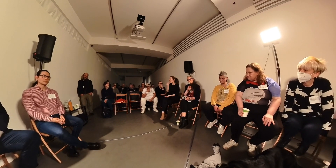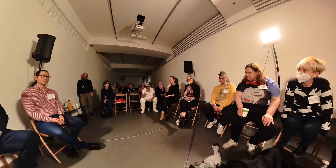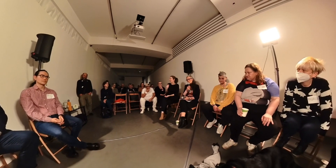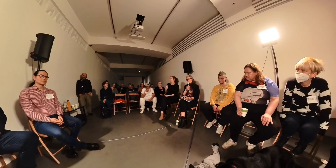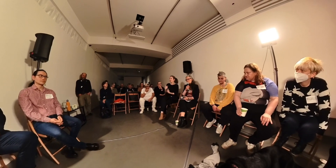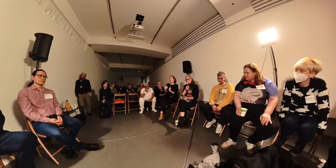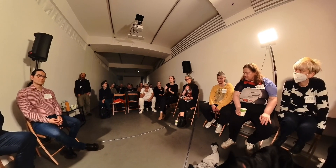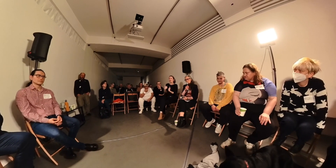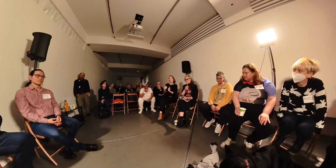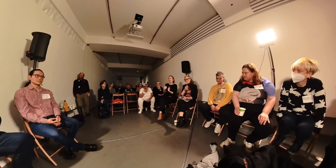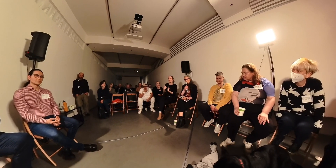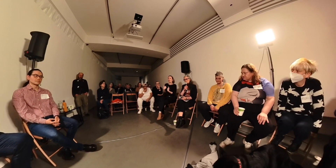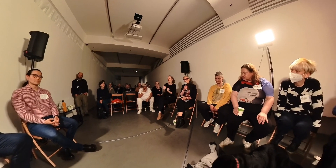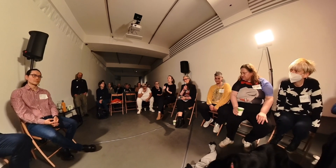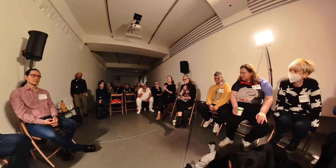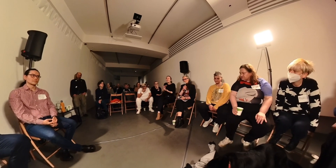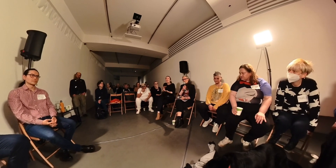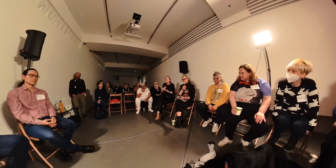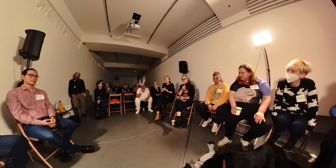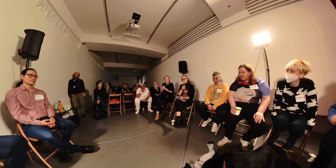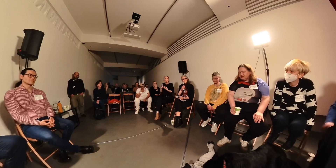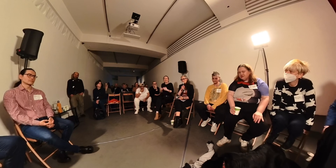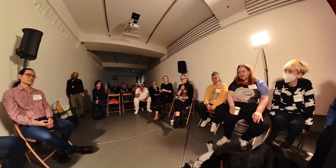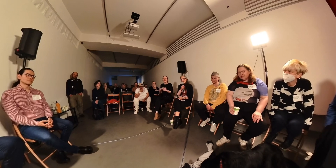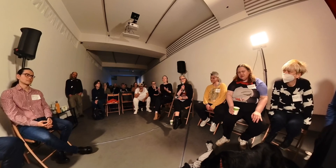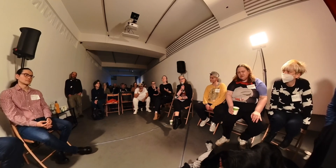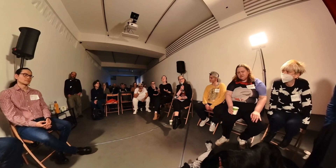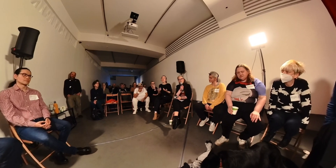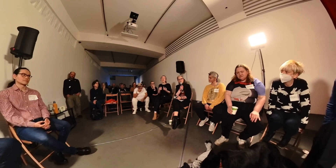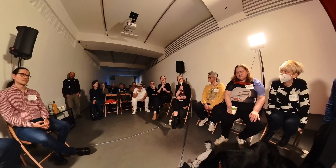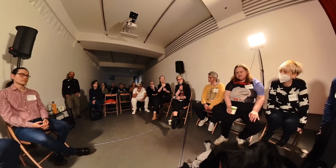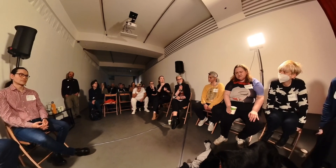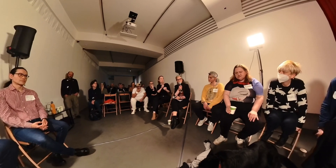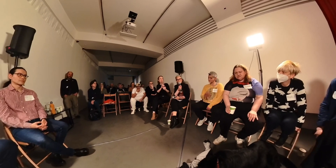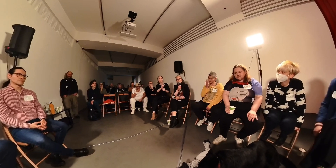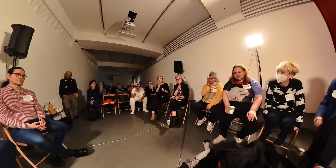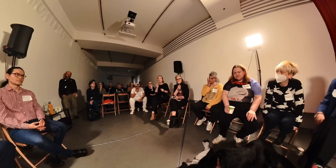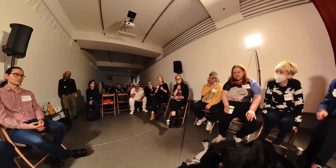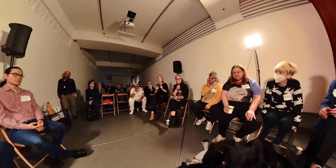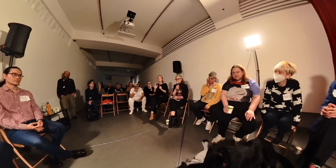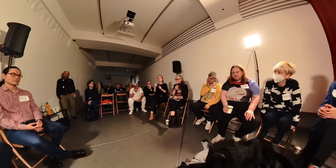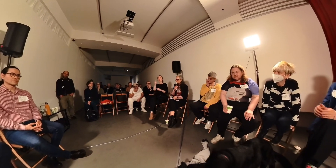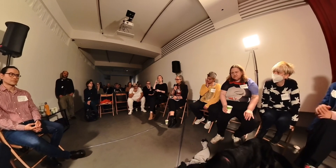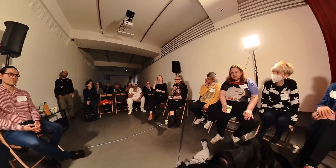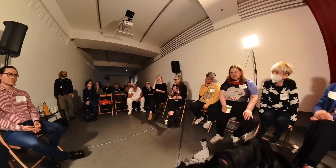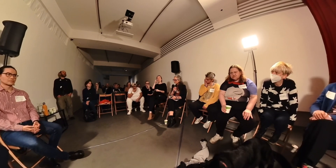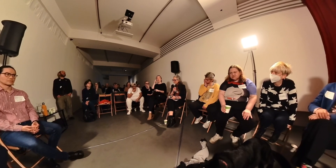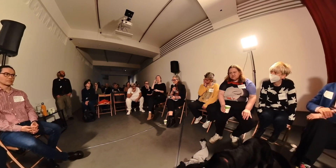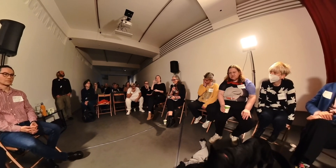Takže to bylo jako fajn zkušenost mít tady ten feedback a třeba formulovat i ty věci